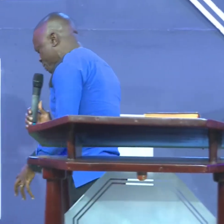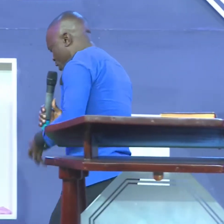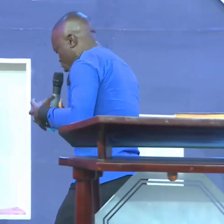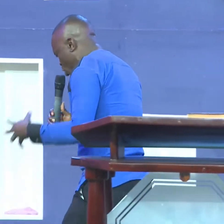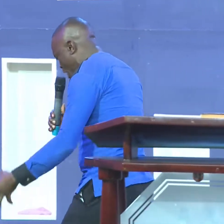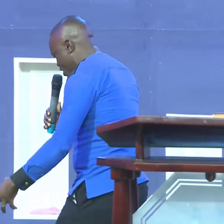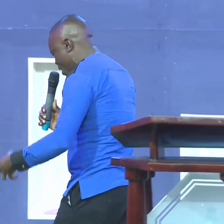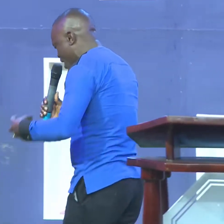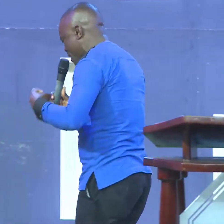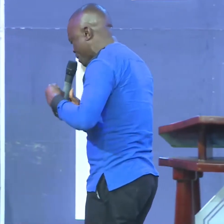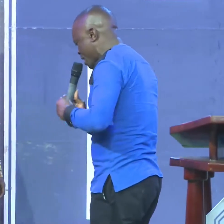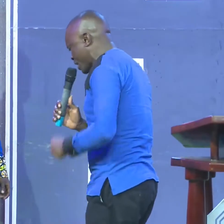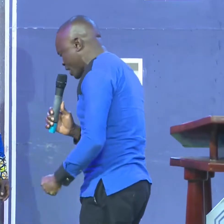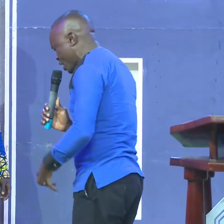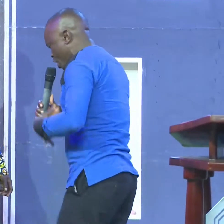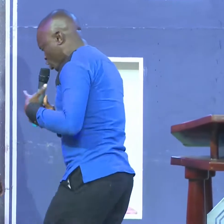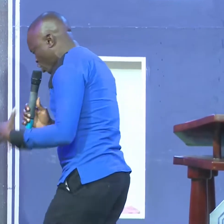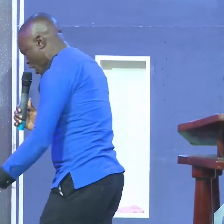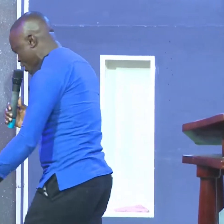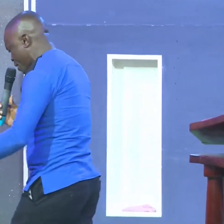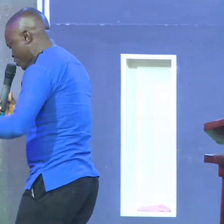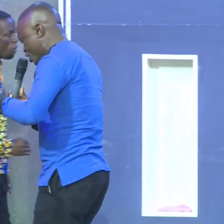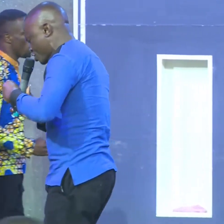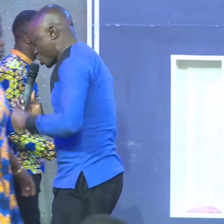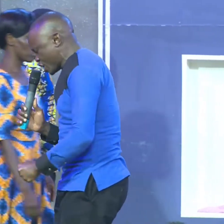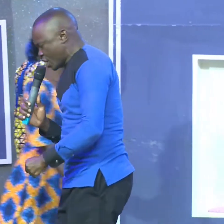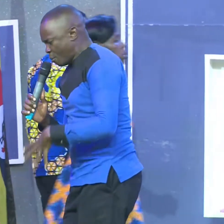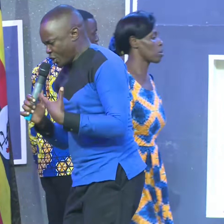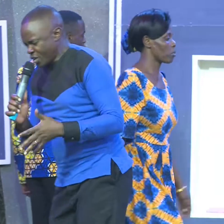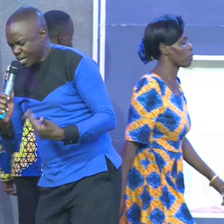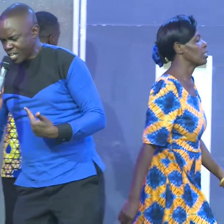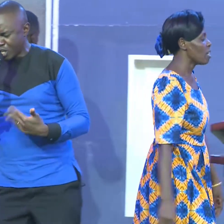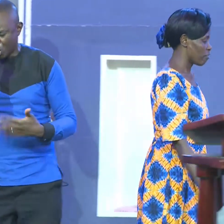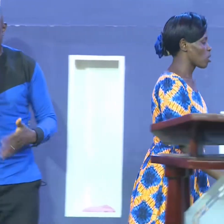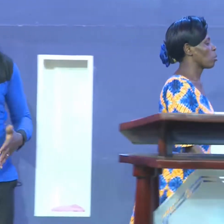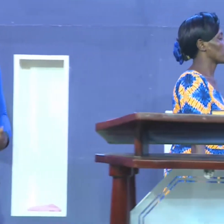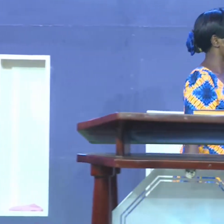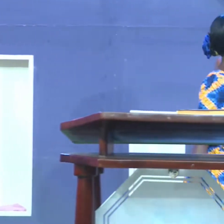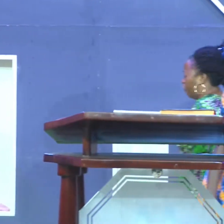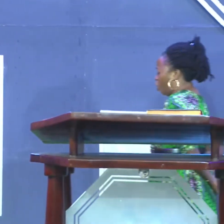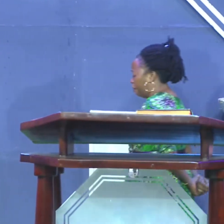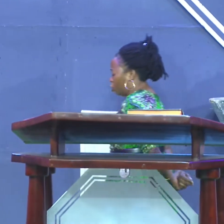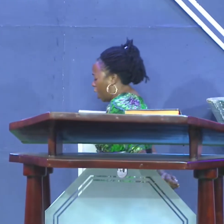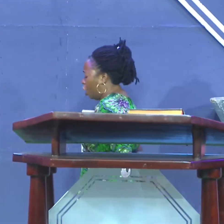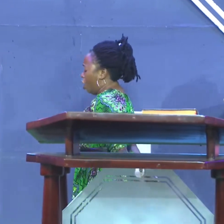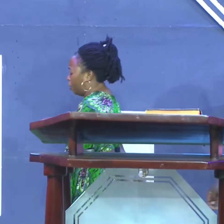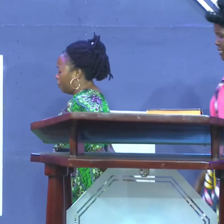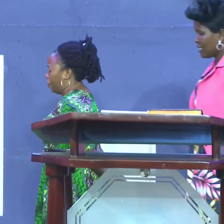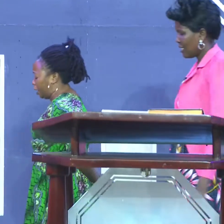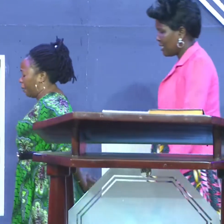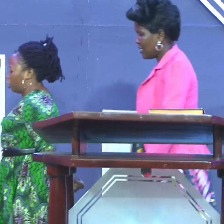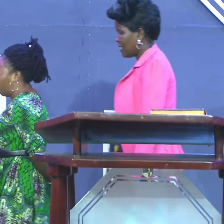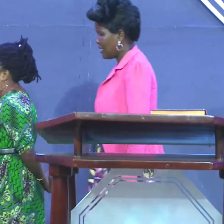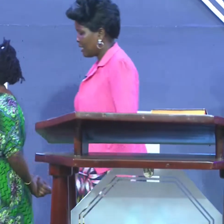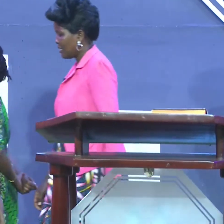yange ntoloka ne baganda bange ntoloka ne bannyinase mu linnya lya yesu kristo waliwo ekyo ekyali